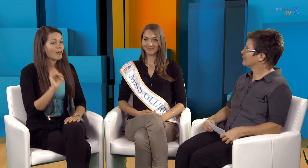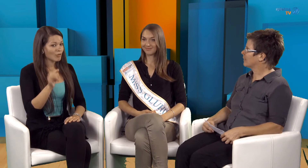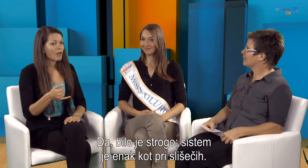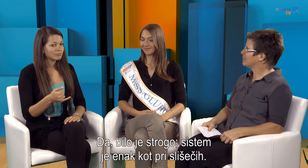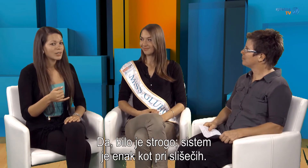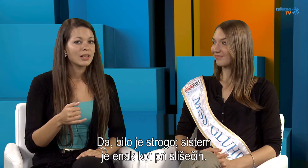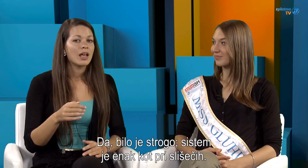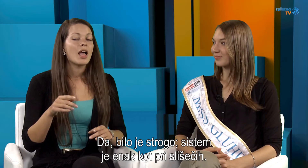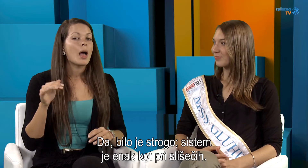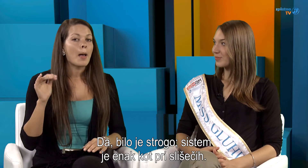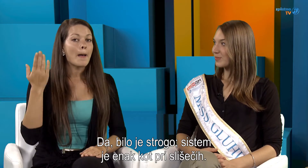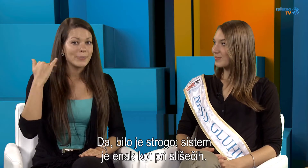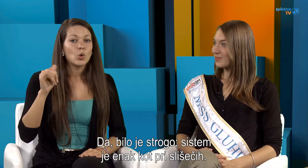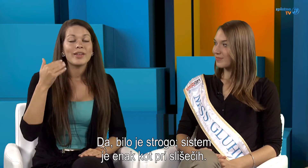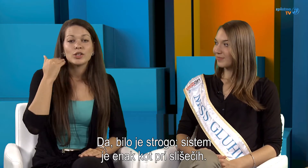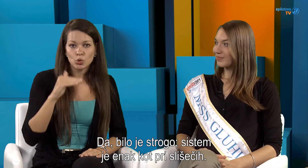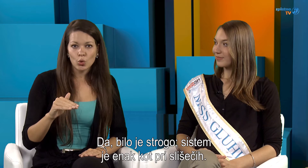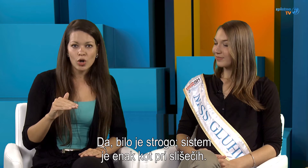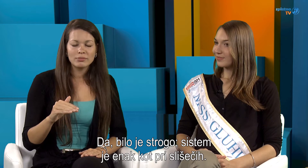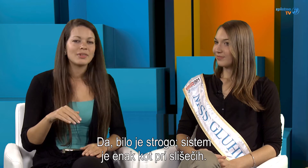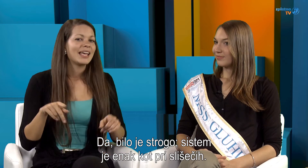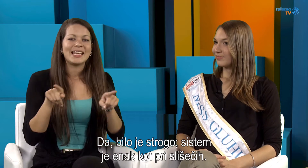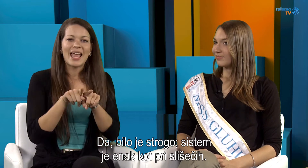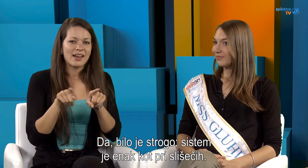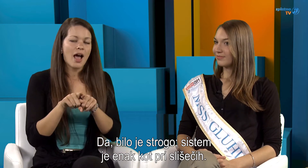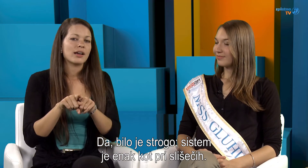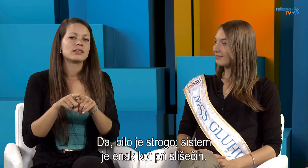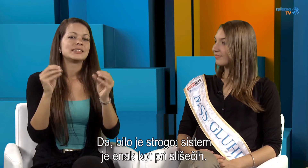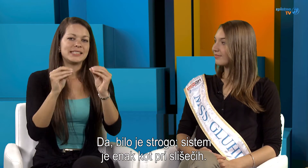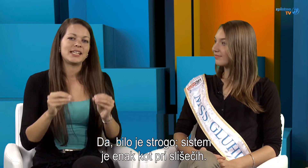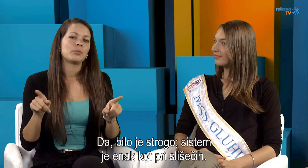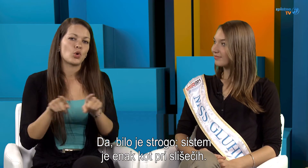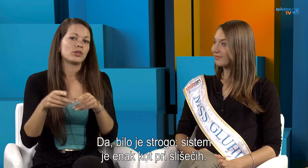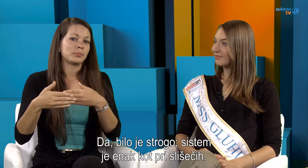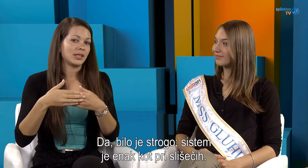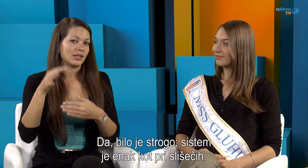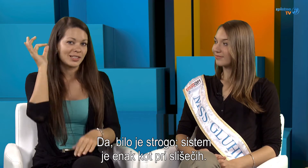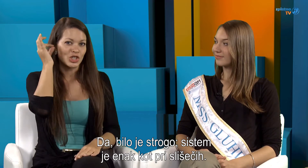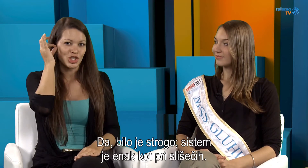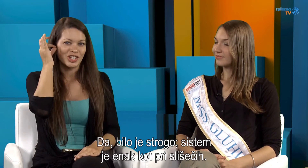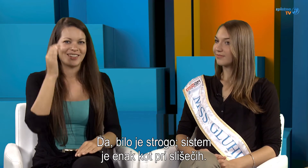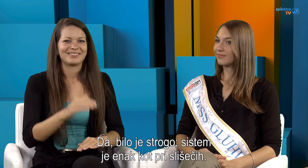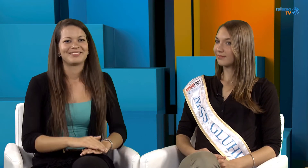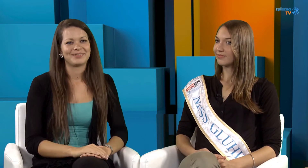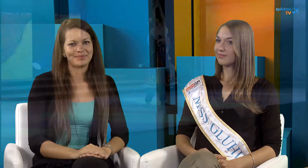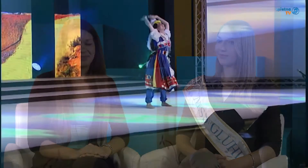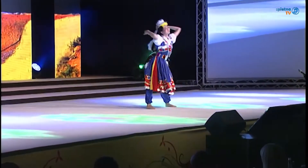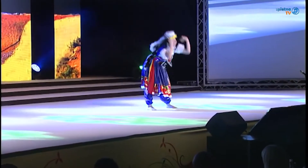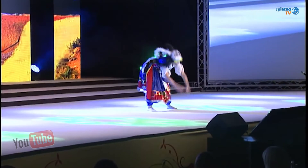Ja, bilo je strogo in enak sistem kot pri slišečih. You